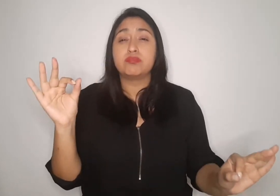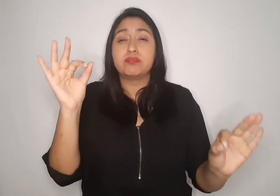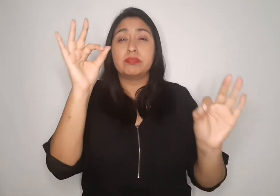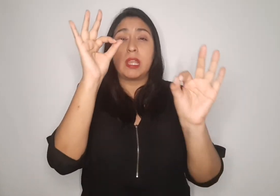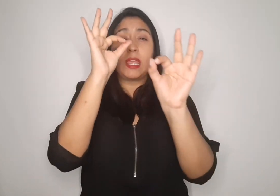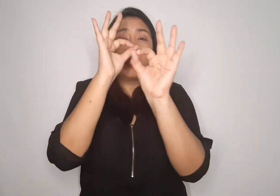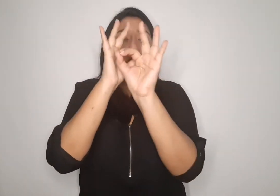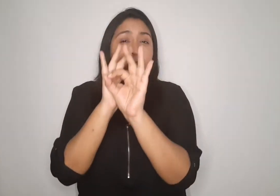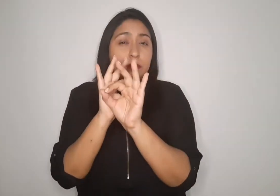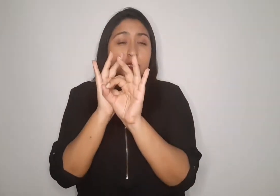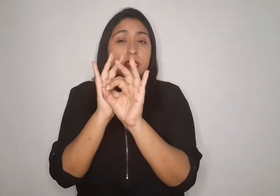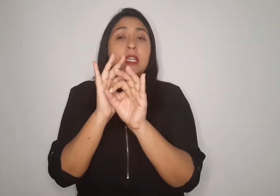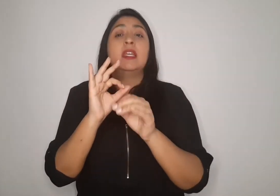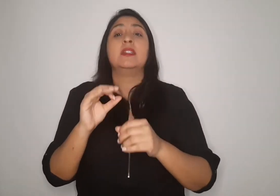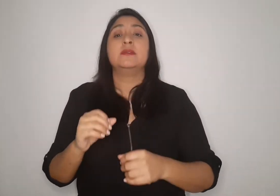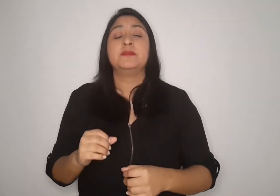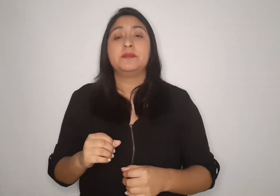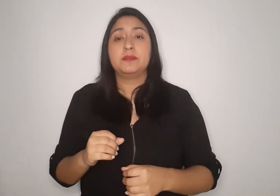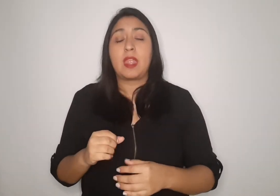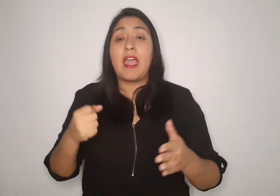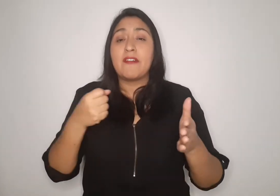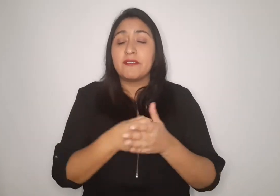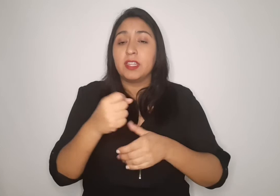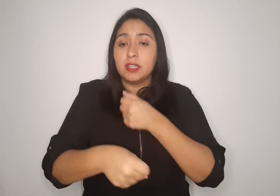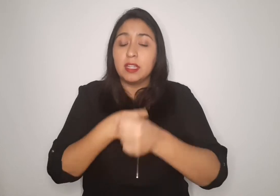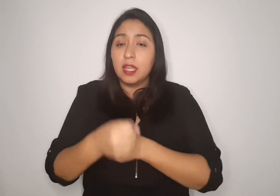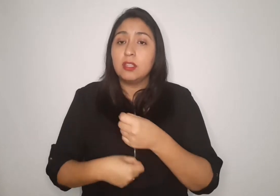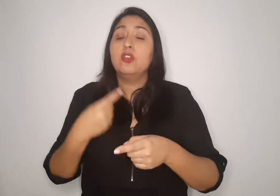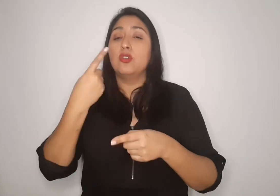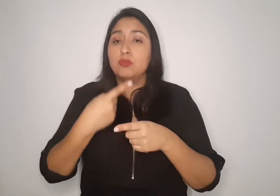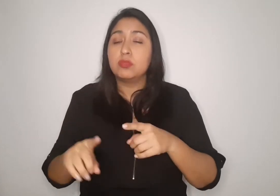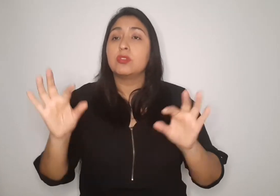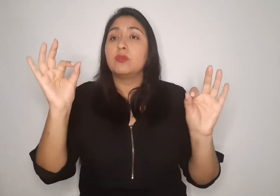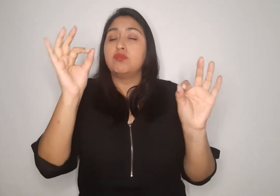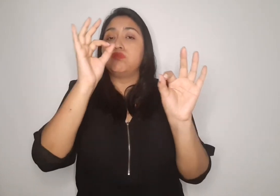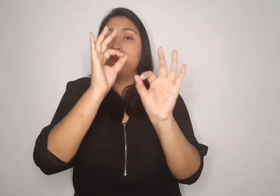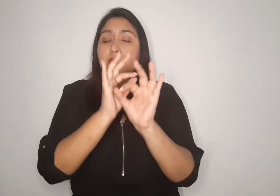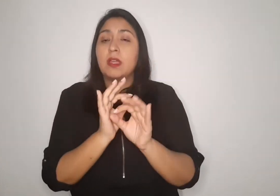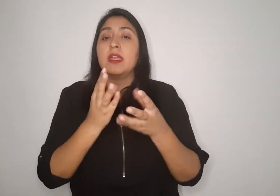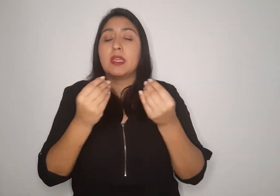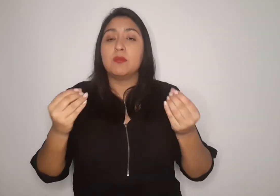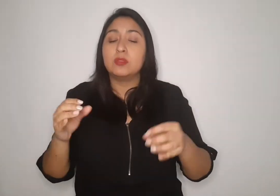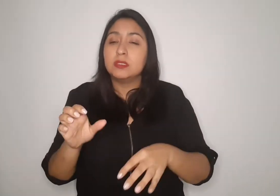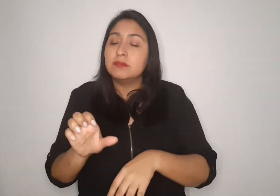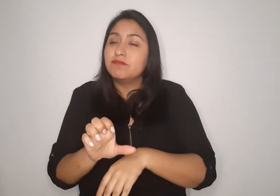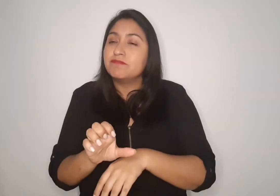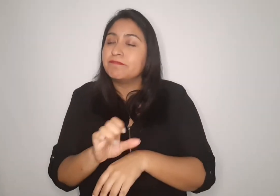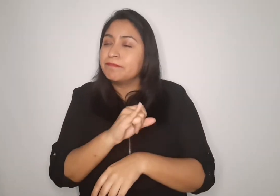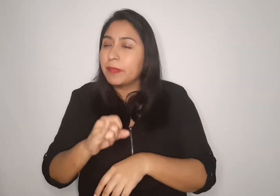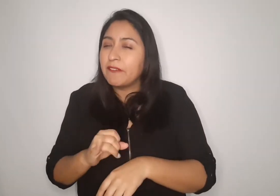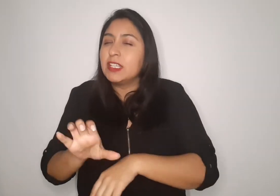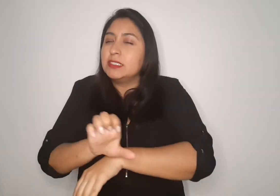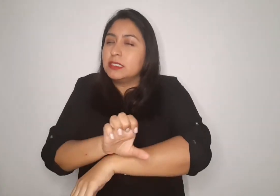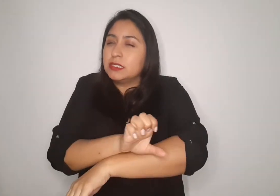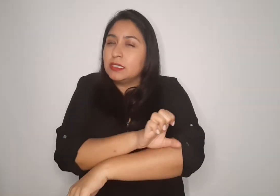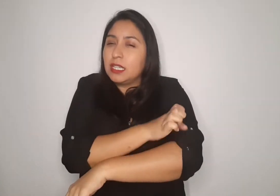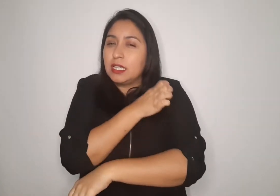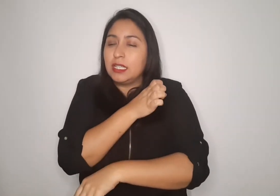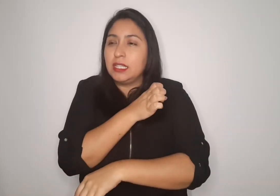solar. Bueno, viene otro eclipse a fin de año. Y eso muchas veces las fuerzas de los